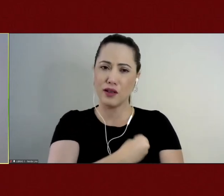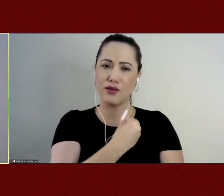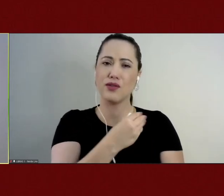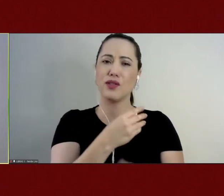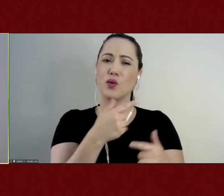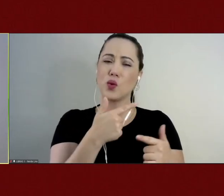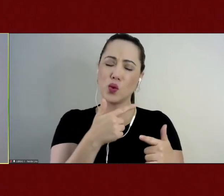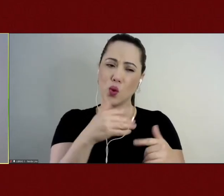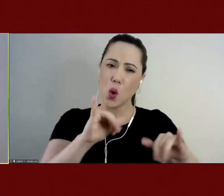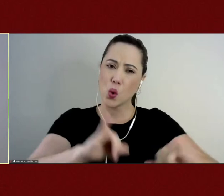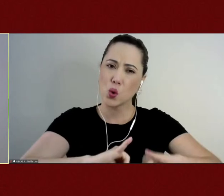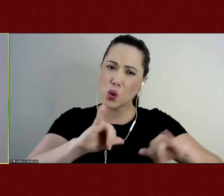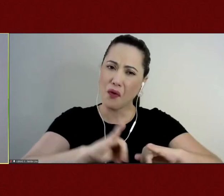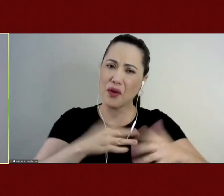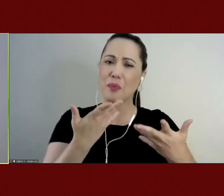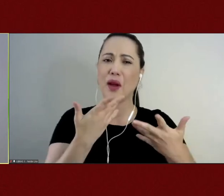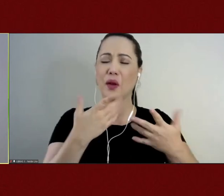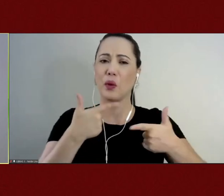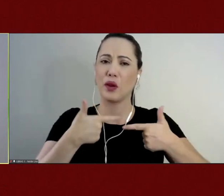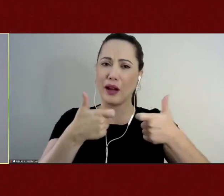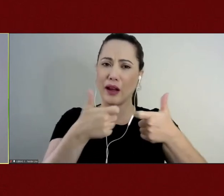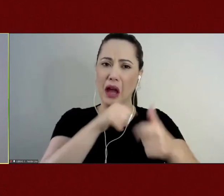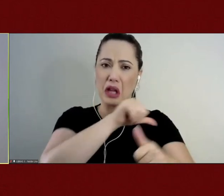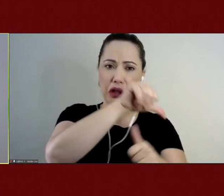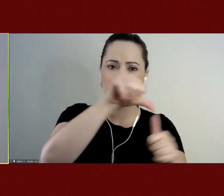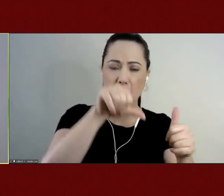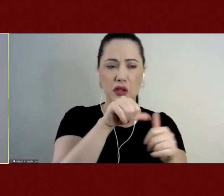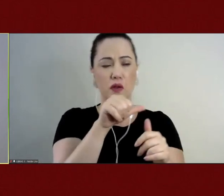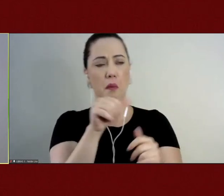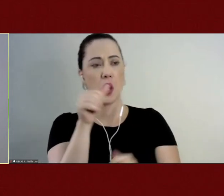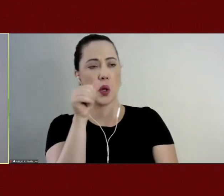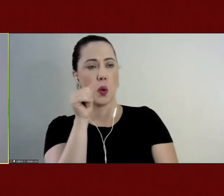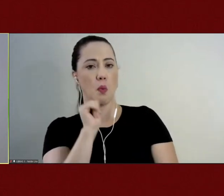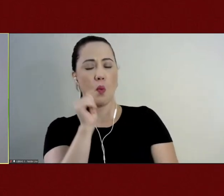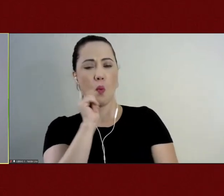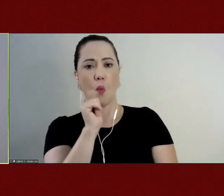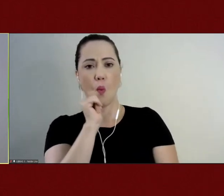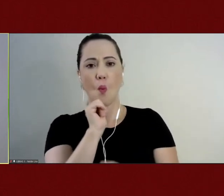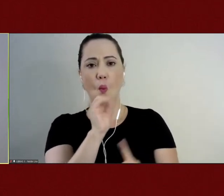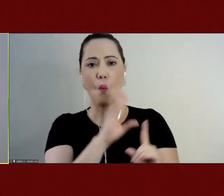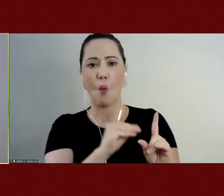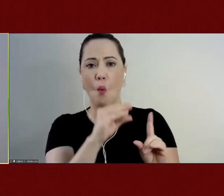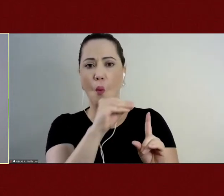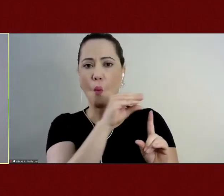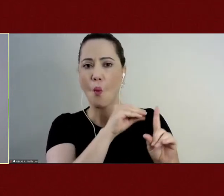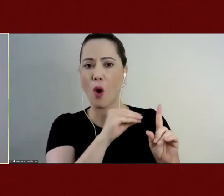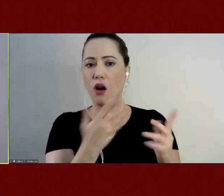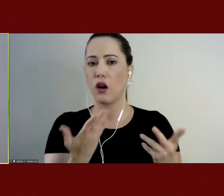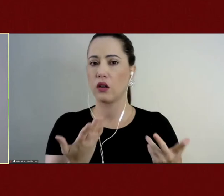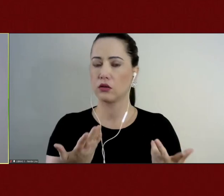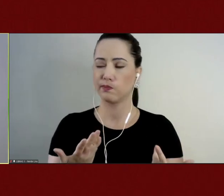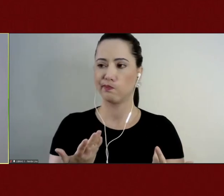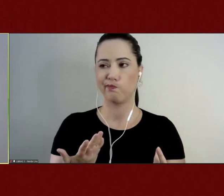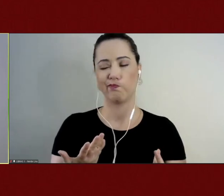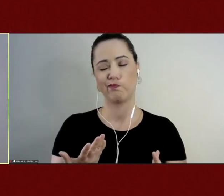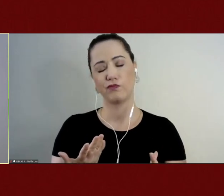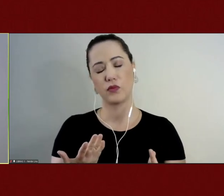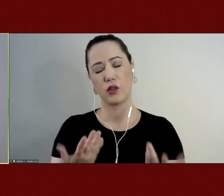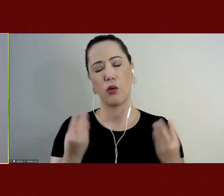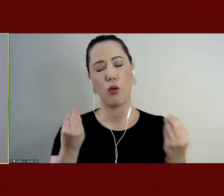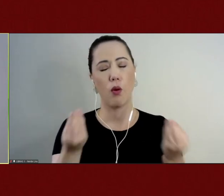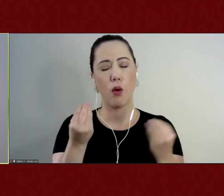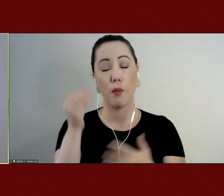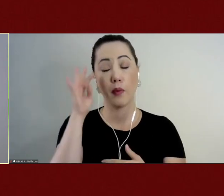em objetos, né, como se fosse possível imaginar que nesse momento alguém ali pode